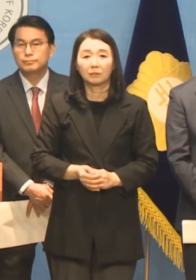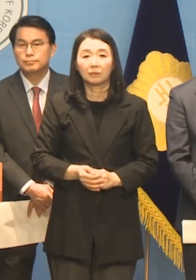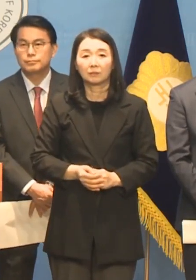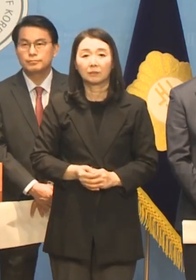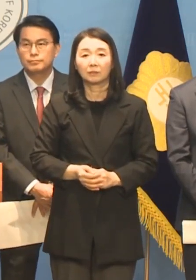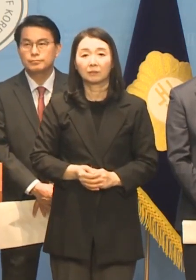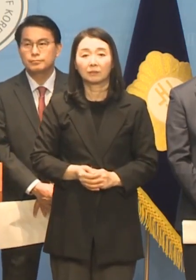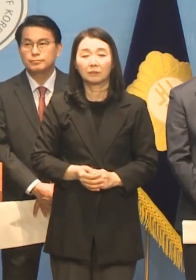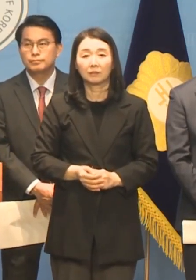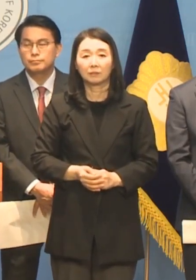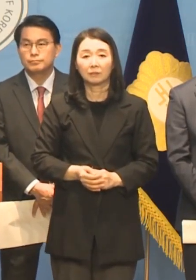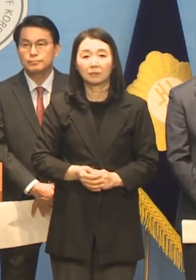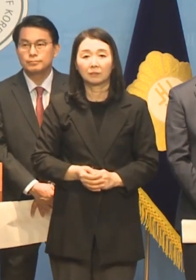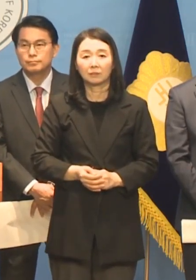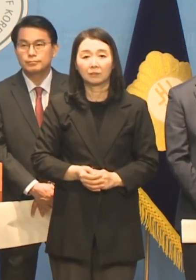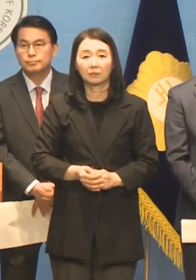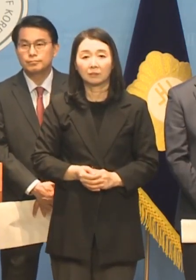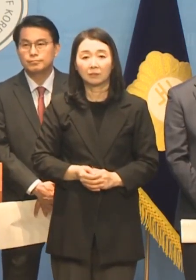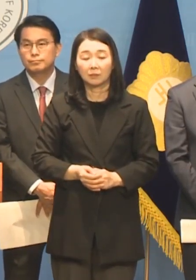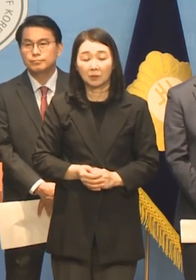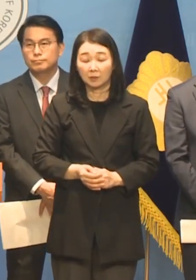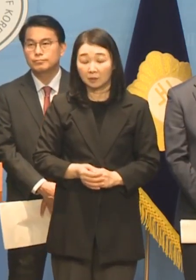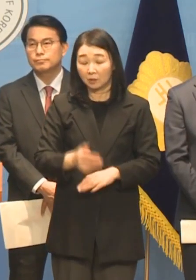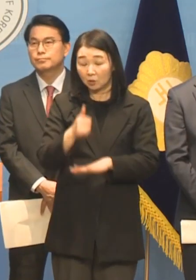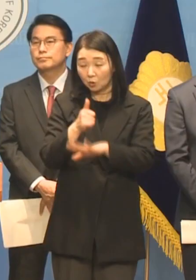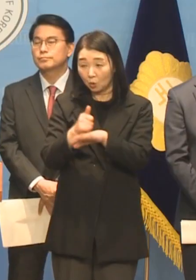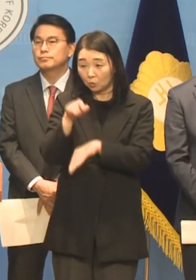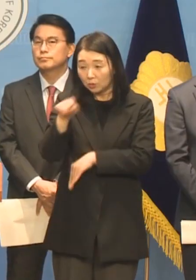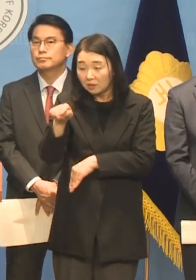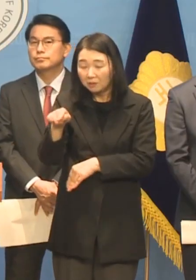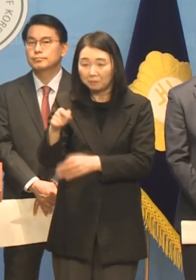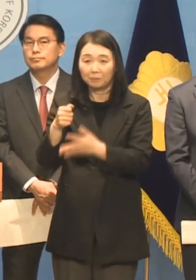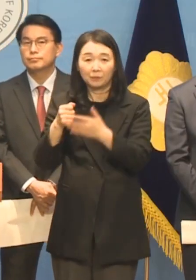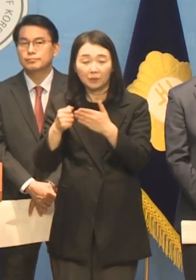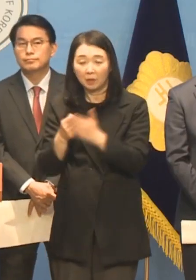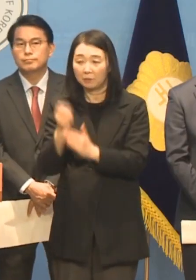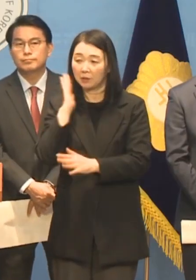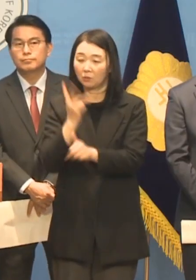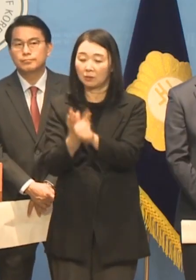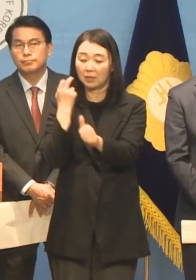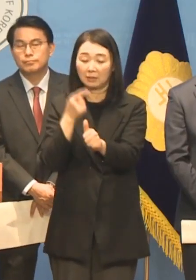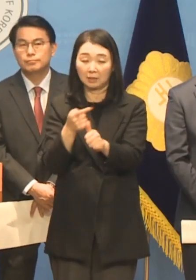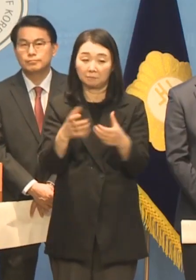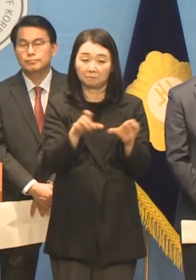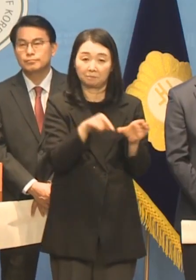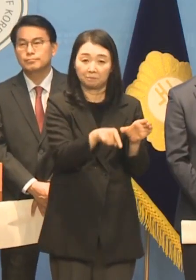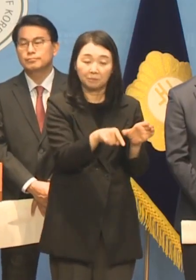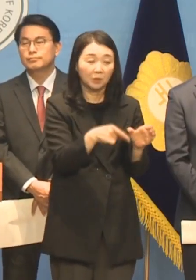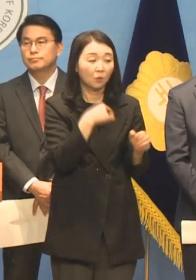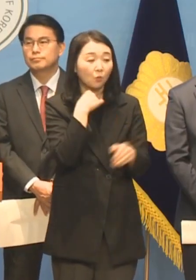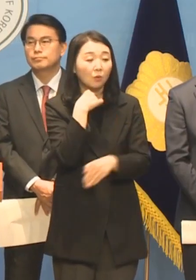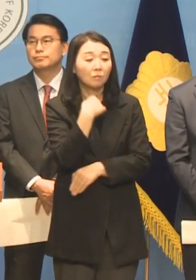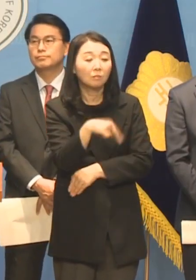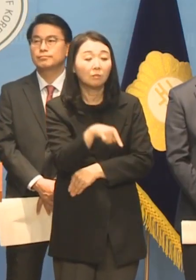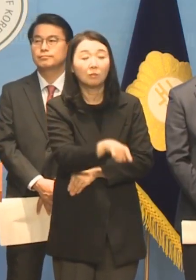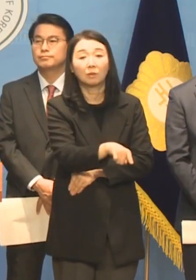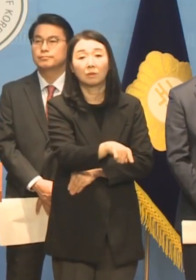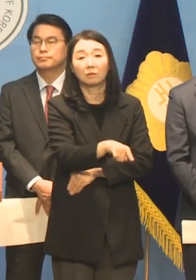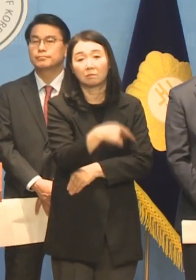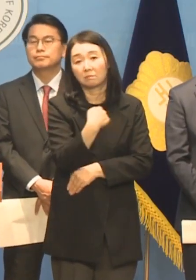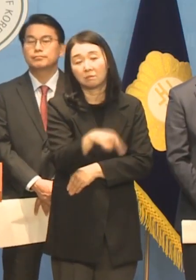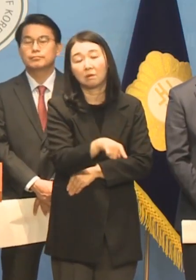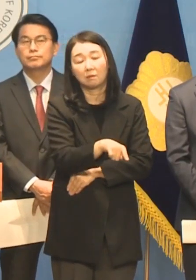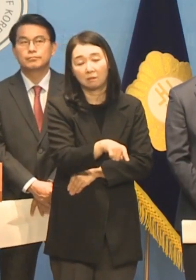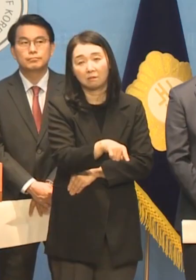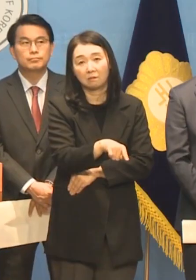또 그렇다면 이런 이유로 대통령을 탄핵으로 몰아간 그 세력들이 지향하는 바가 도대체